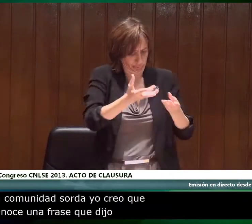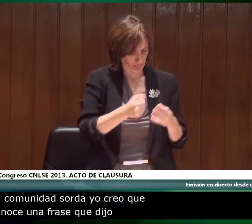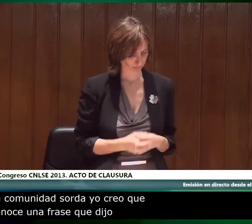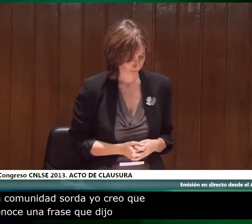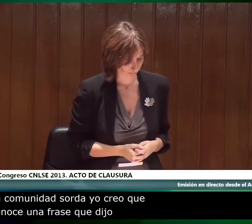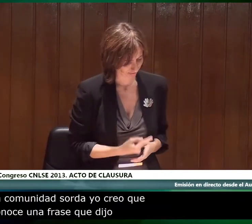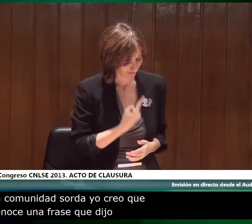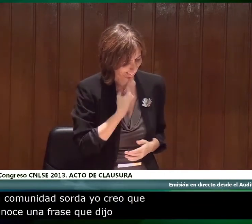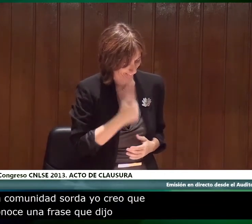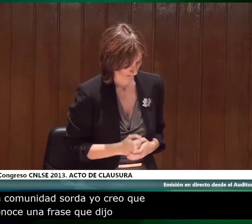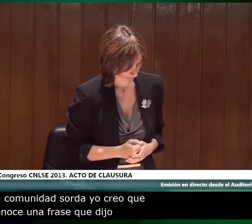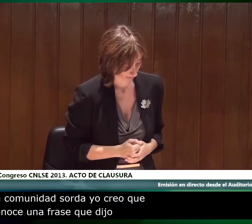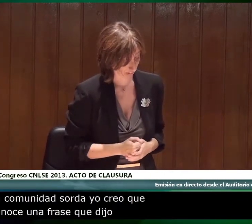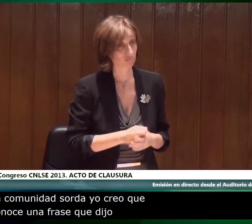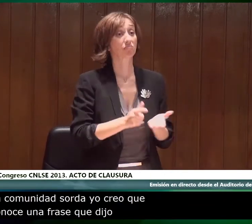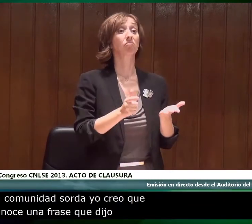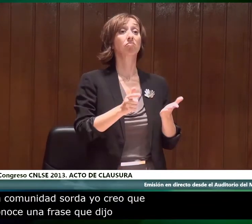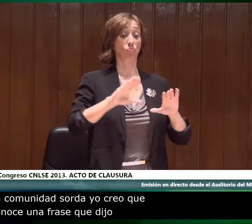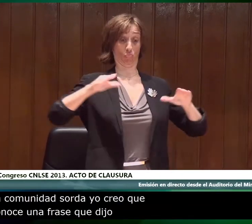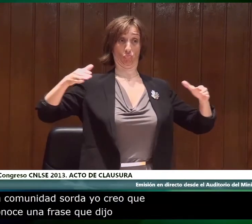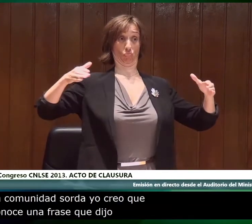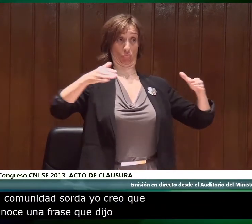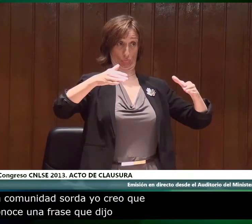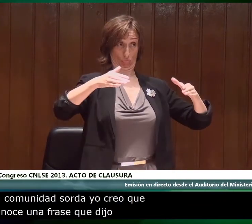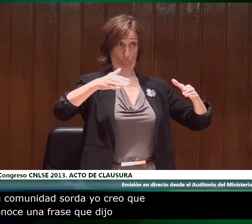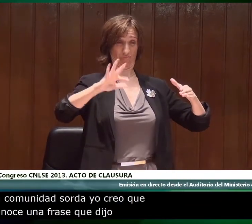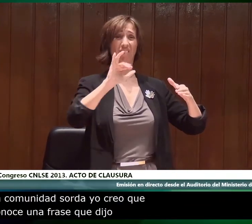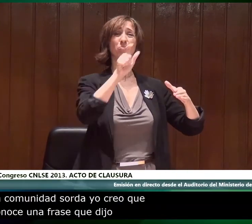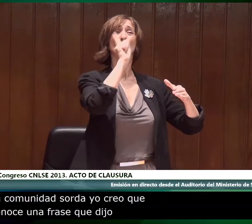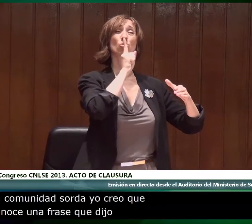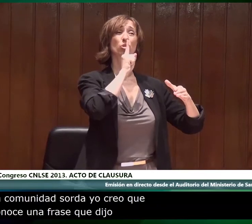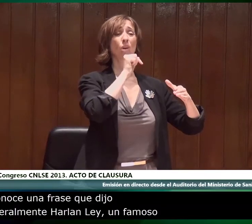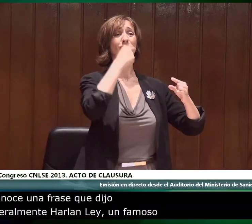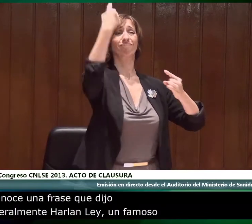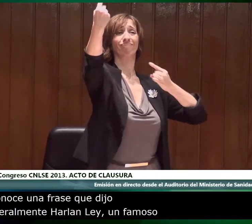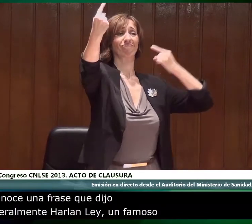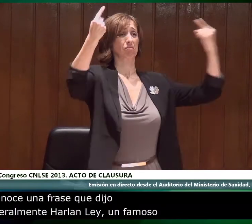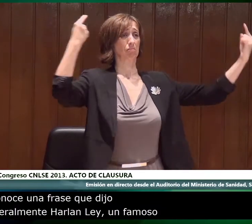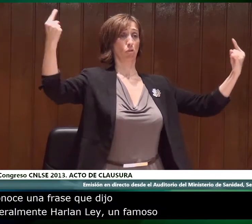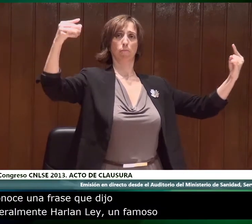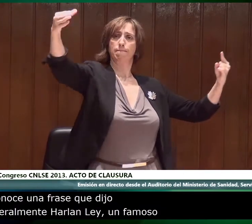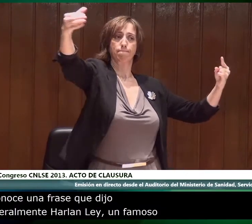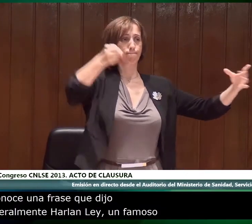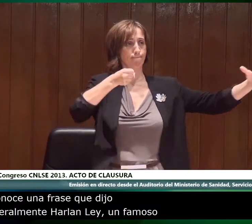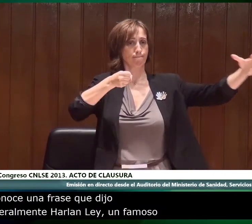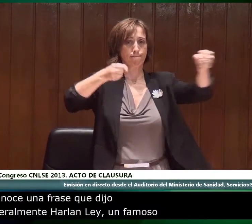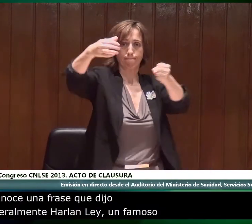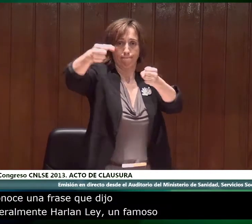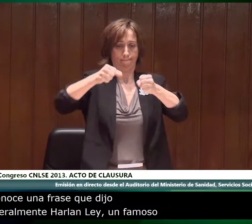que me gustaría expresar aquí citar al reunir en una comunidad de signos a